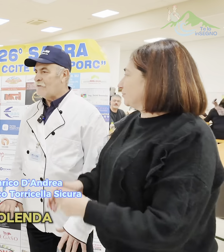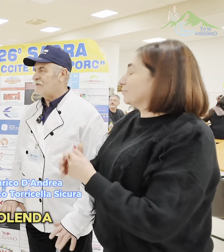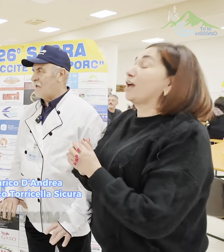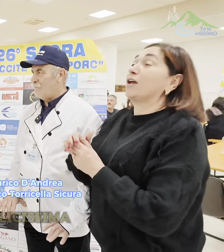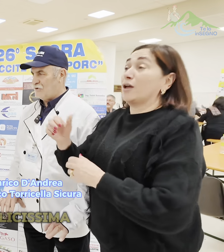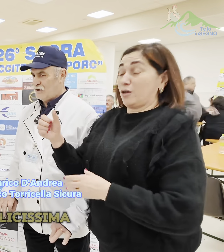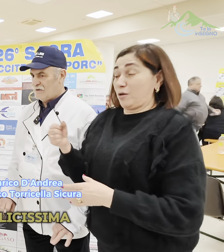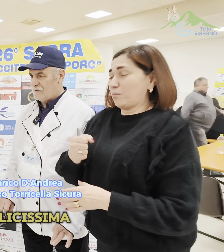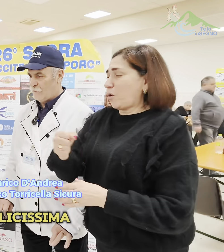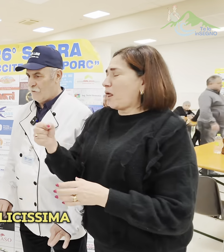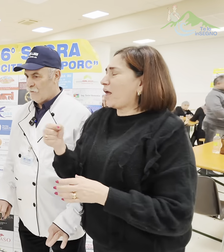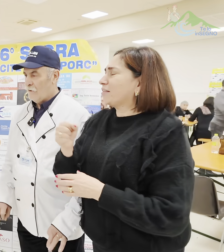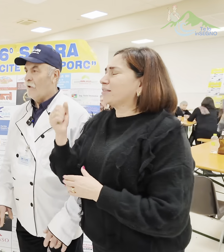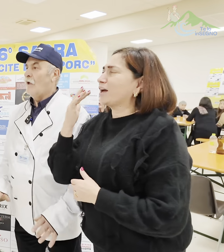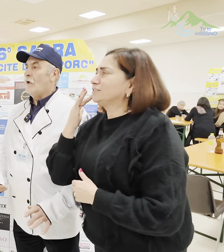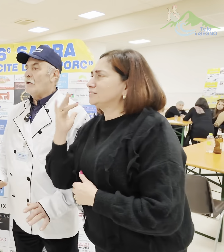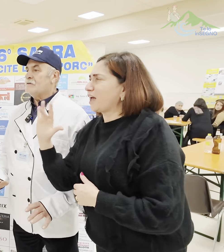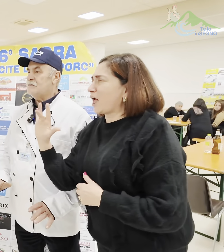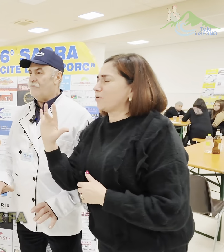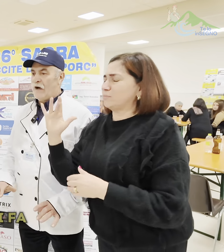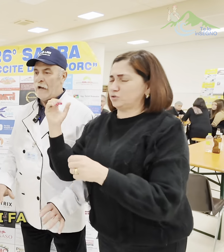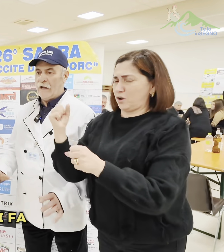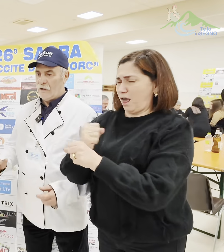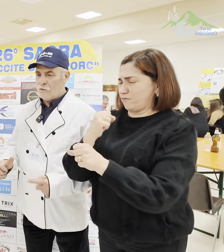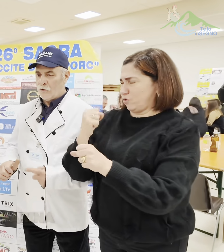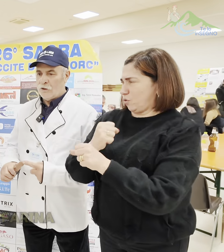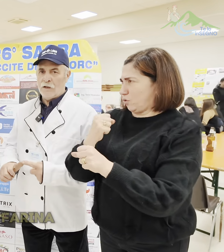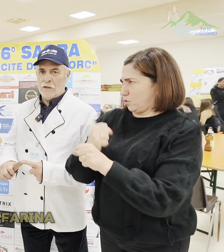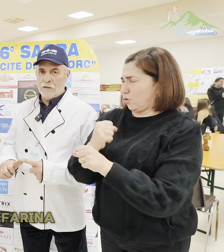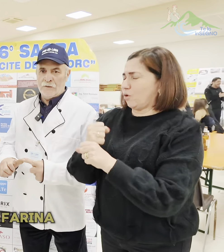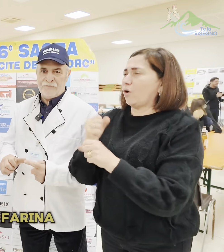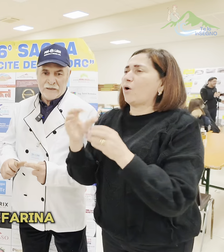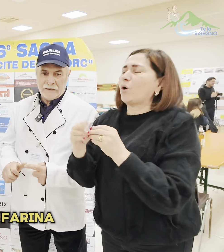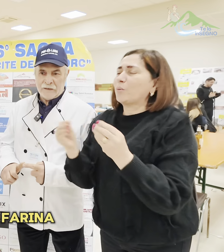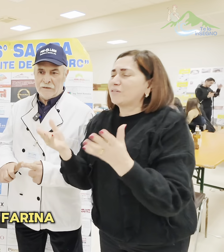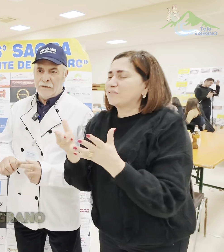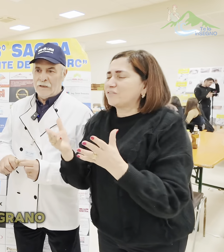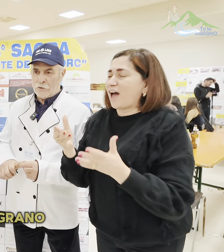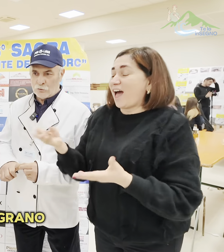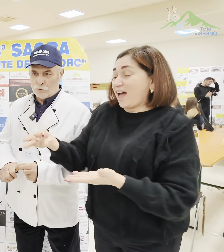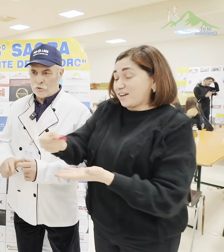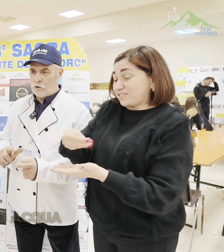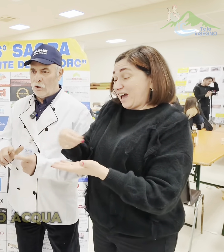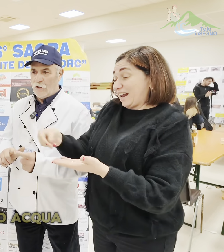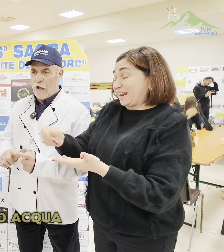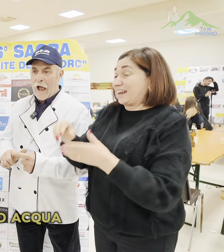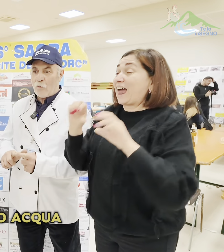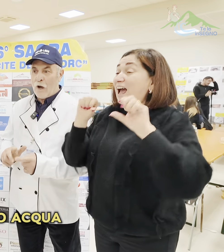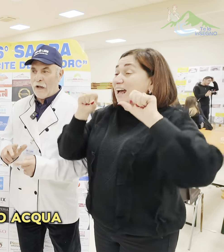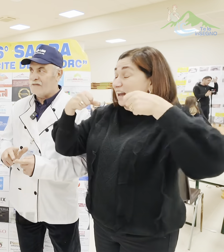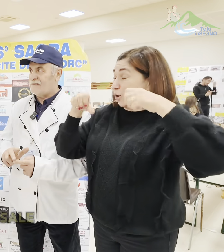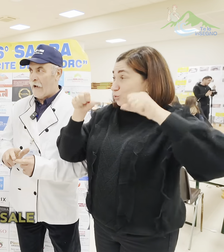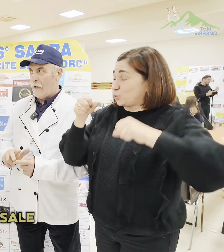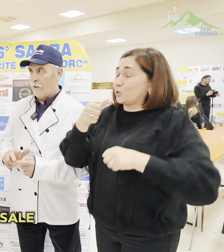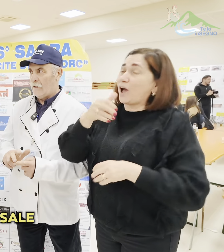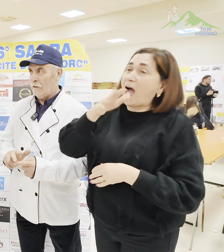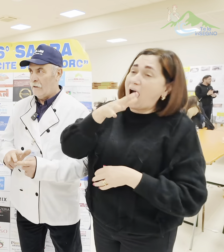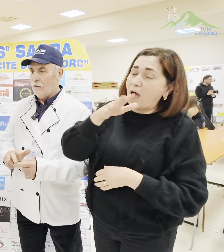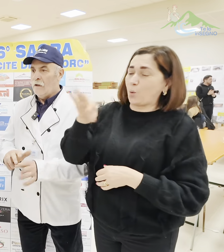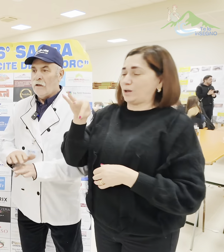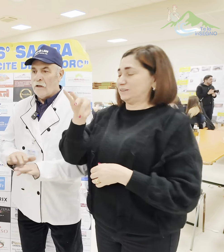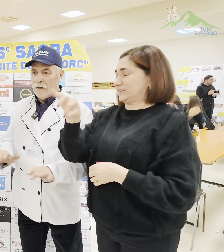La polenta è semplicissima, si fa con farina di grano turco, acqua e